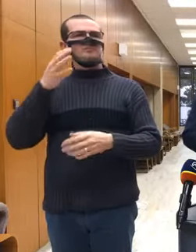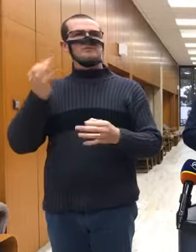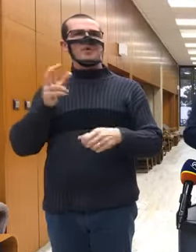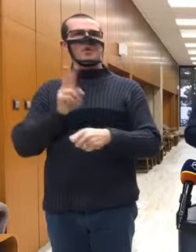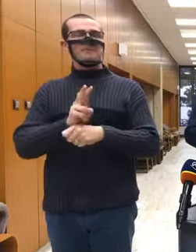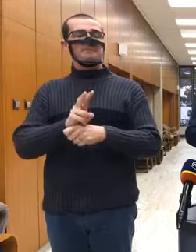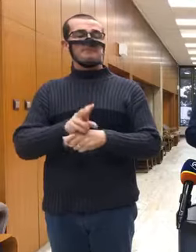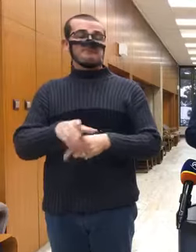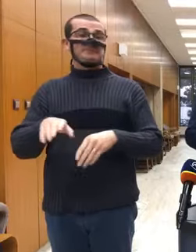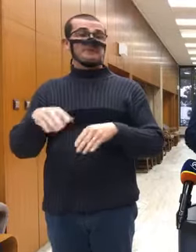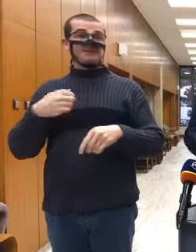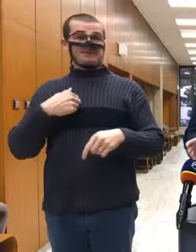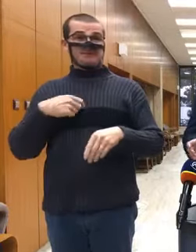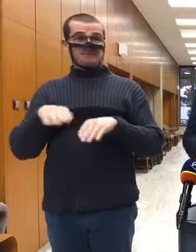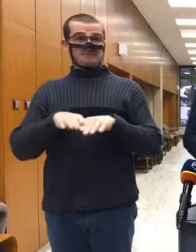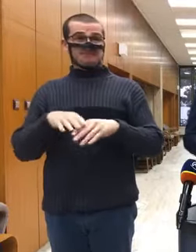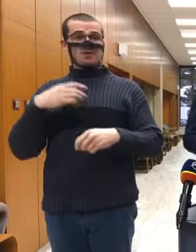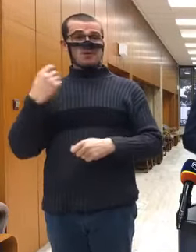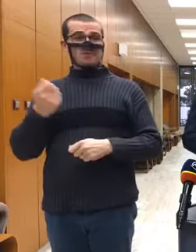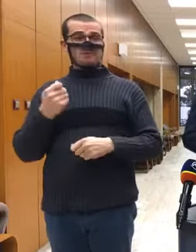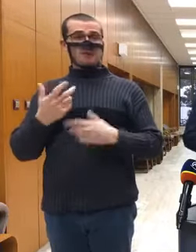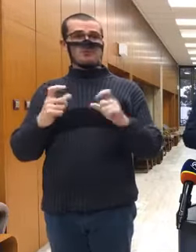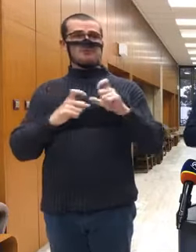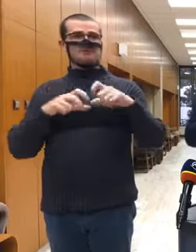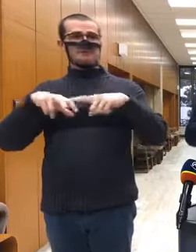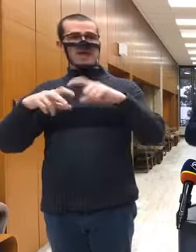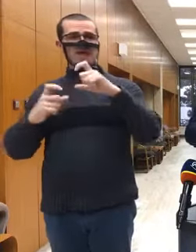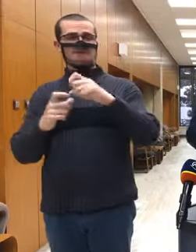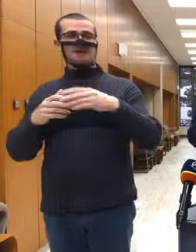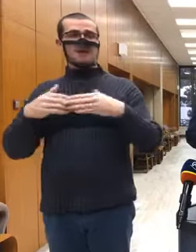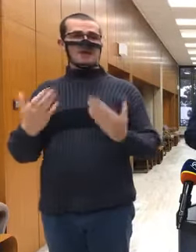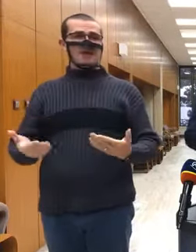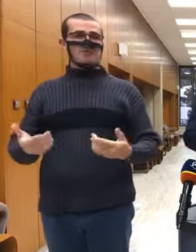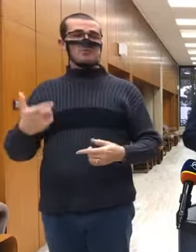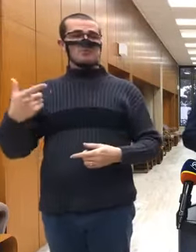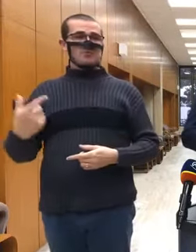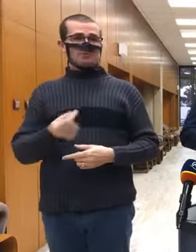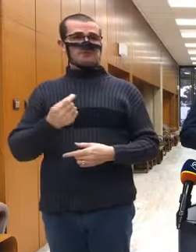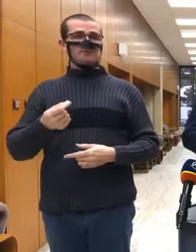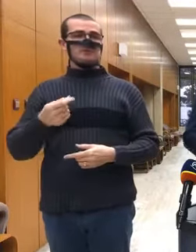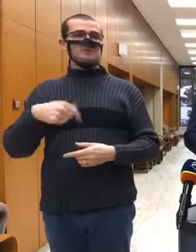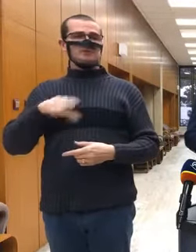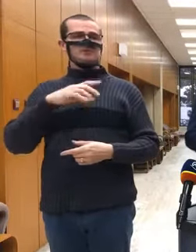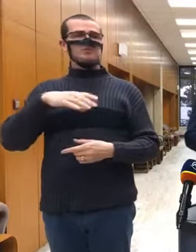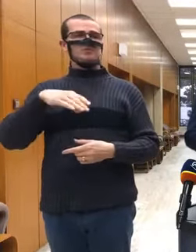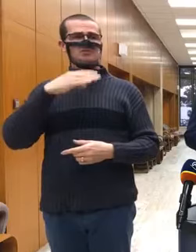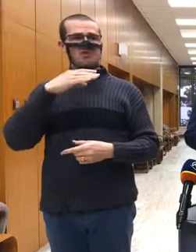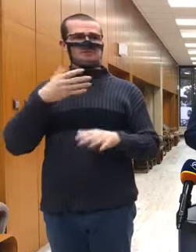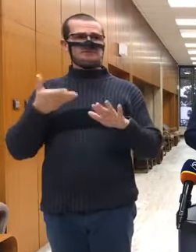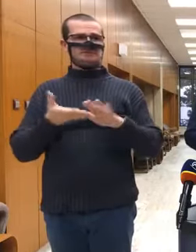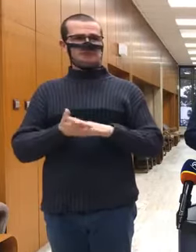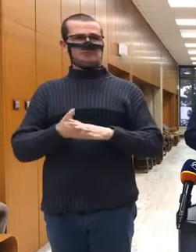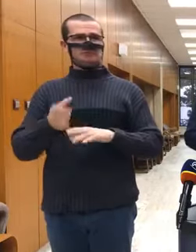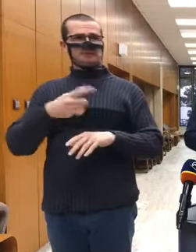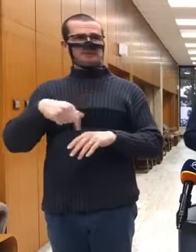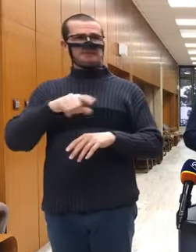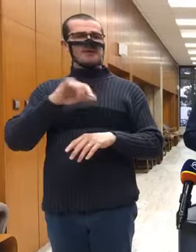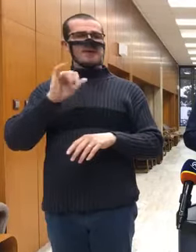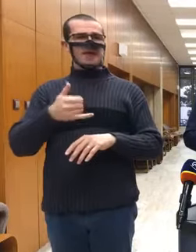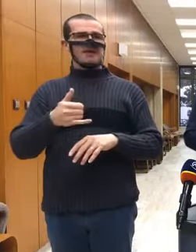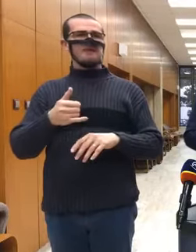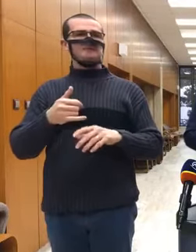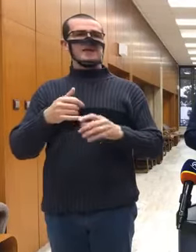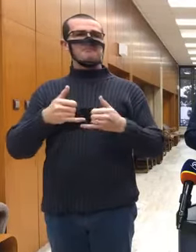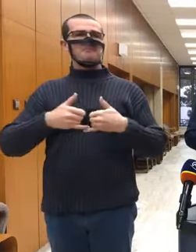Ministerstvo hospodárstva alebo strana SAS alebo oboje sú dostatočne zastúpené aj na